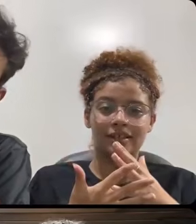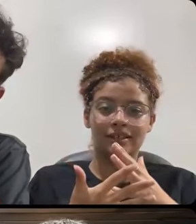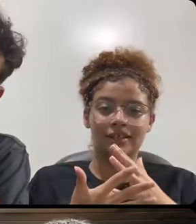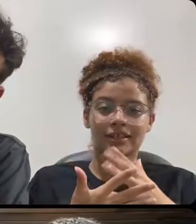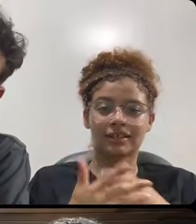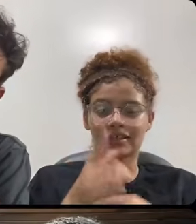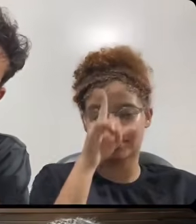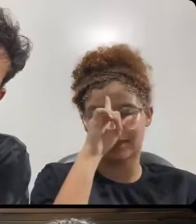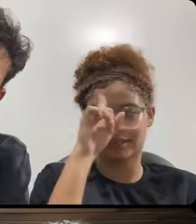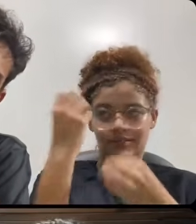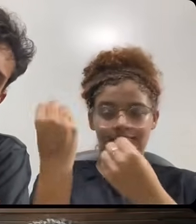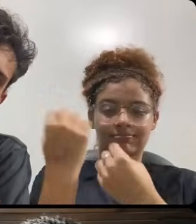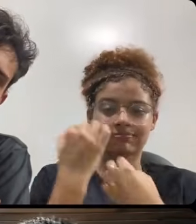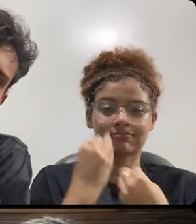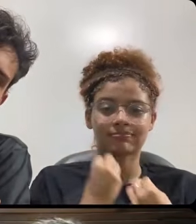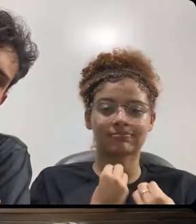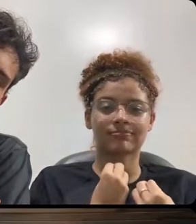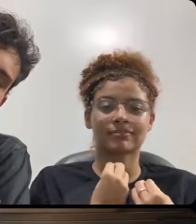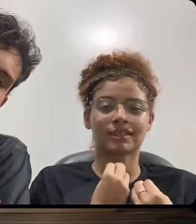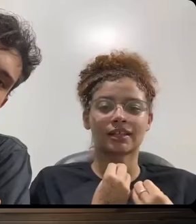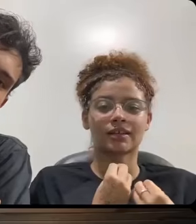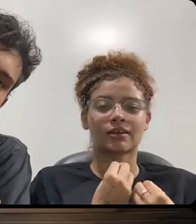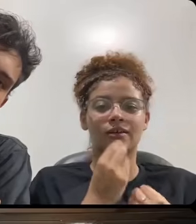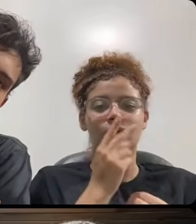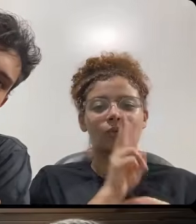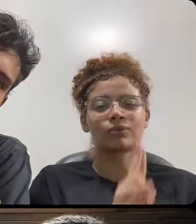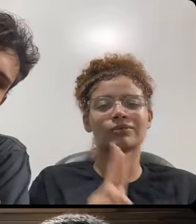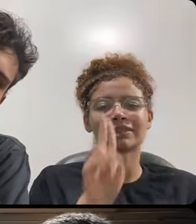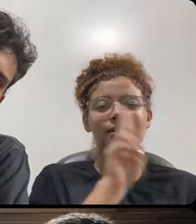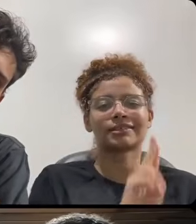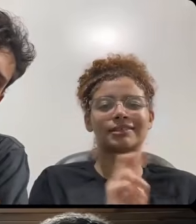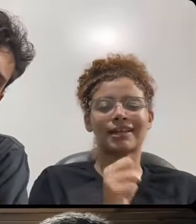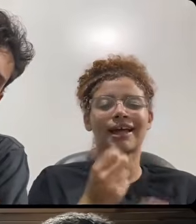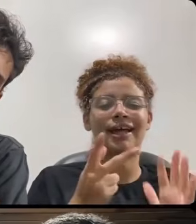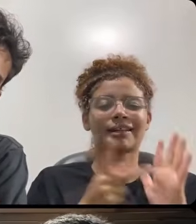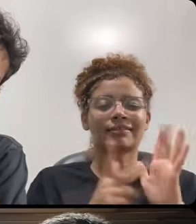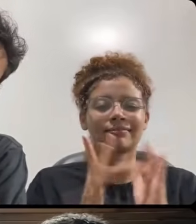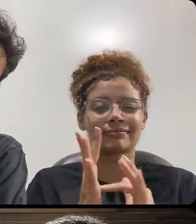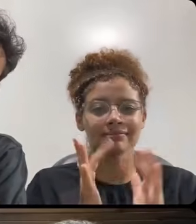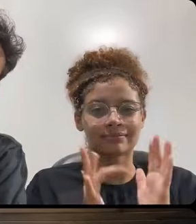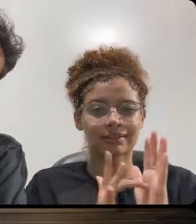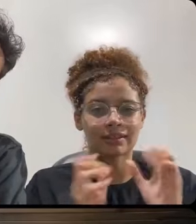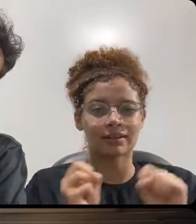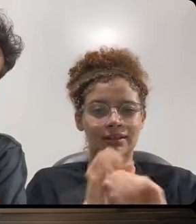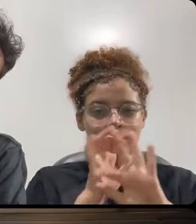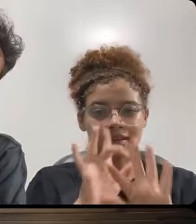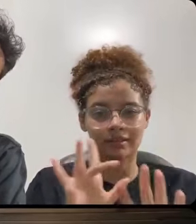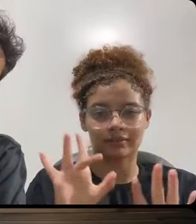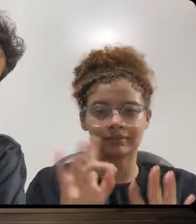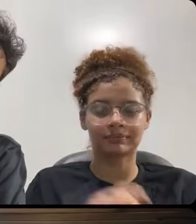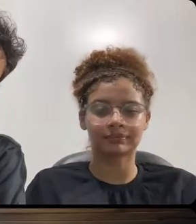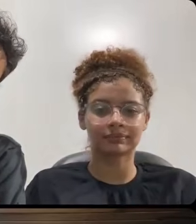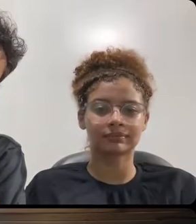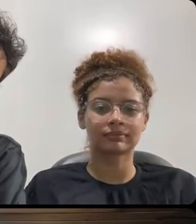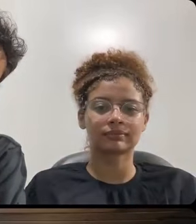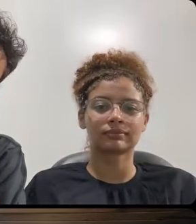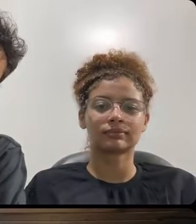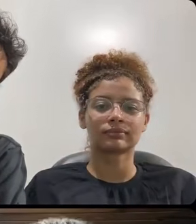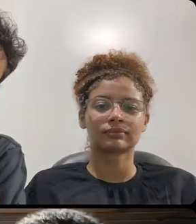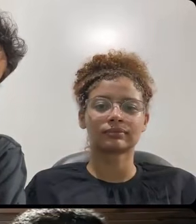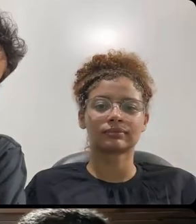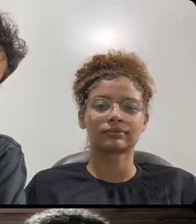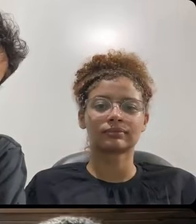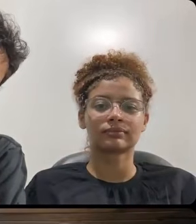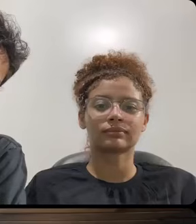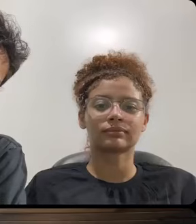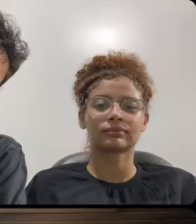Deus nos deu as ferramentas. Se Deus nos deu essas ferramentas é para colocar em prática, né? Eu dou um exemplo, tipo, eu gosto muito de